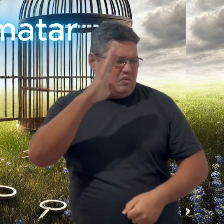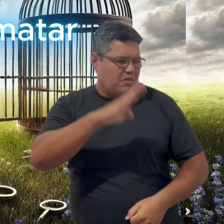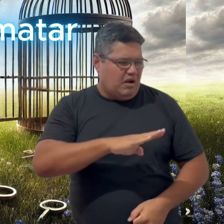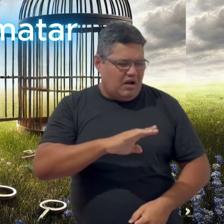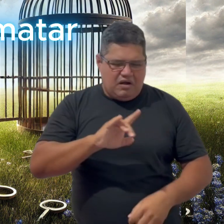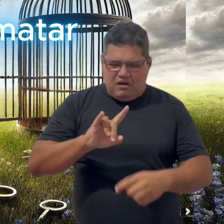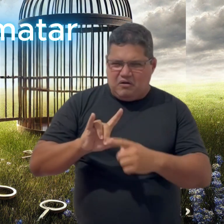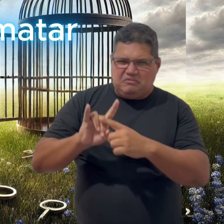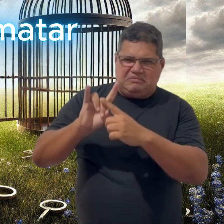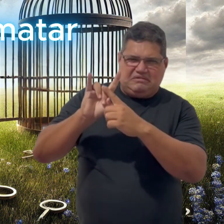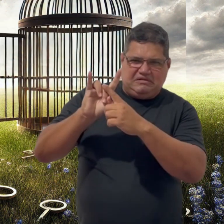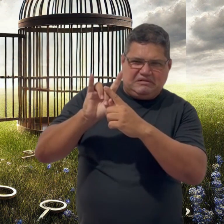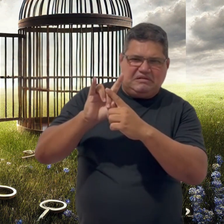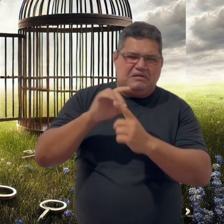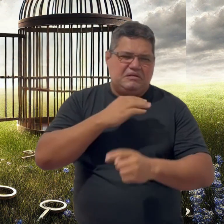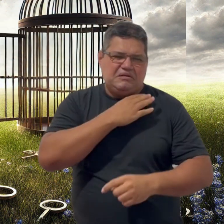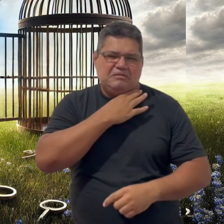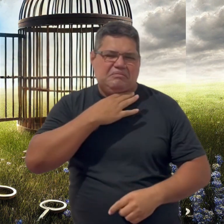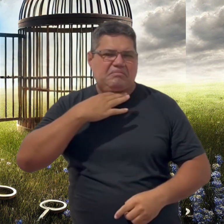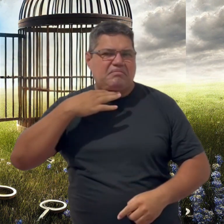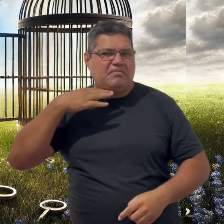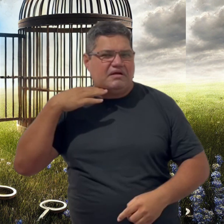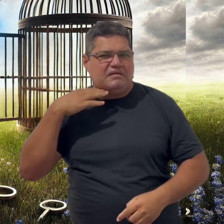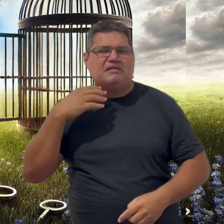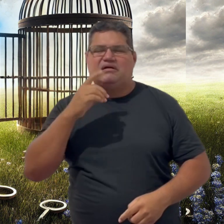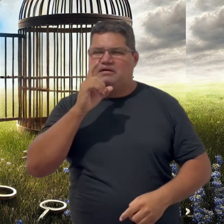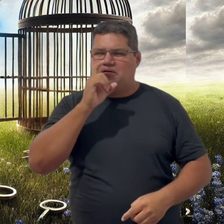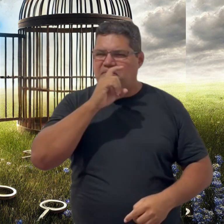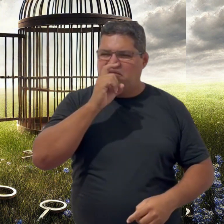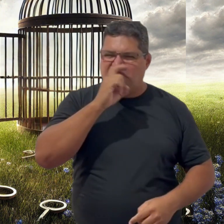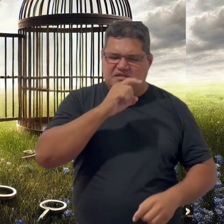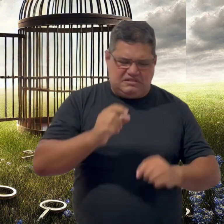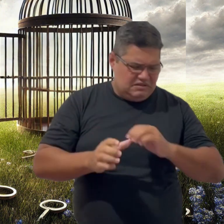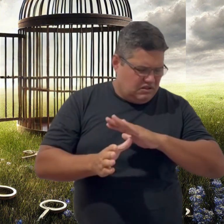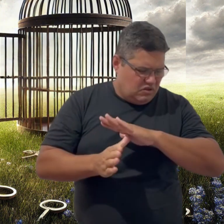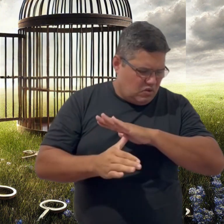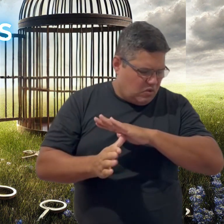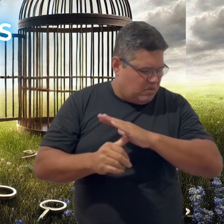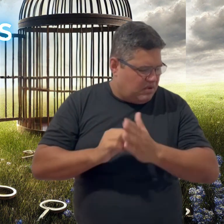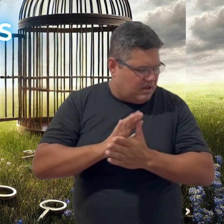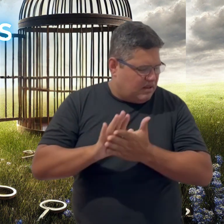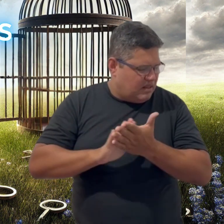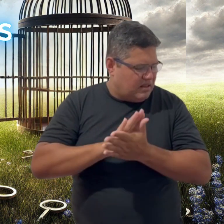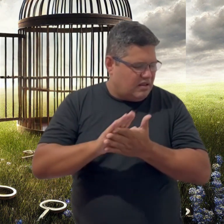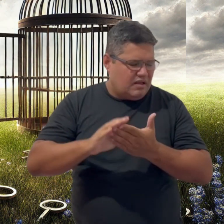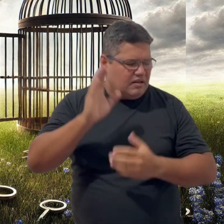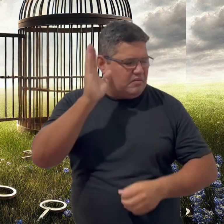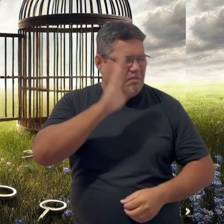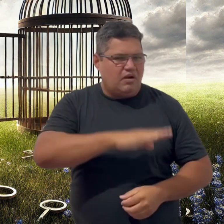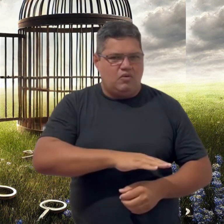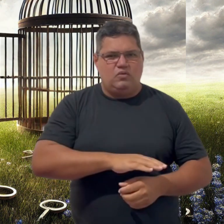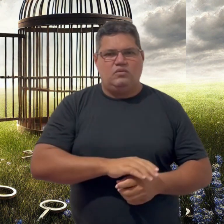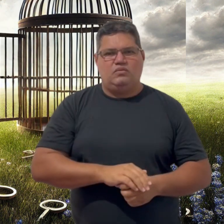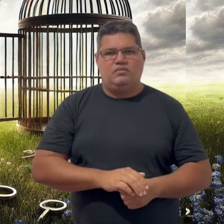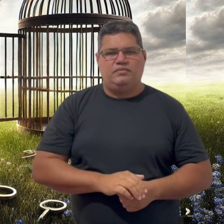não deveis matar, mentir, roubar e outros.